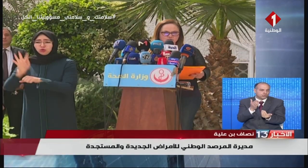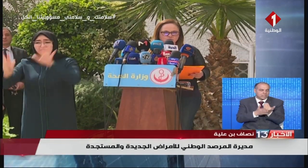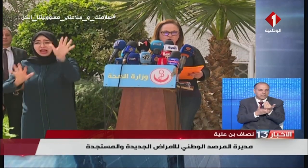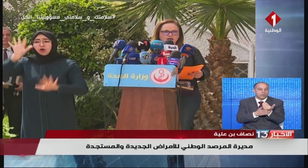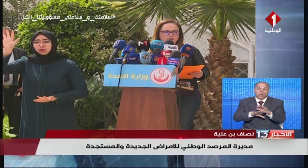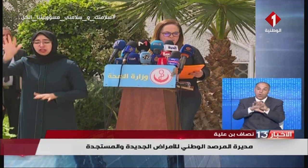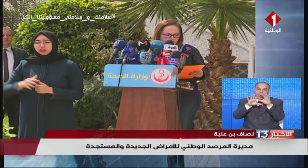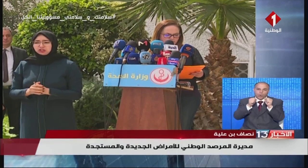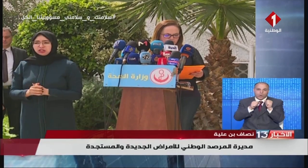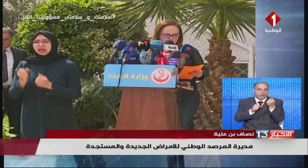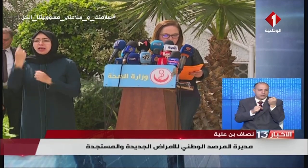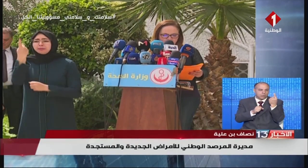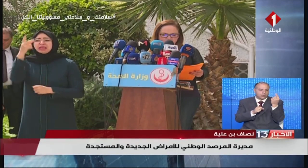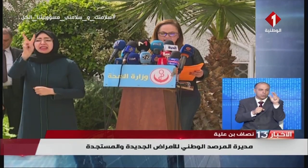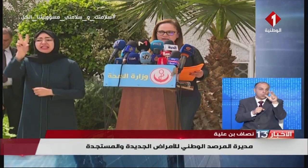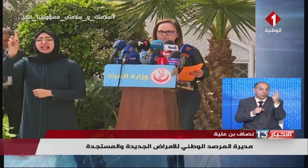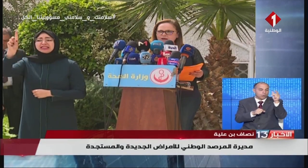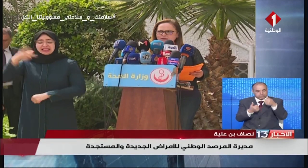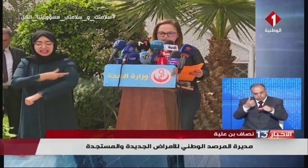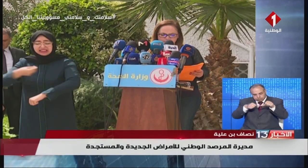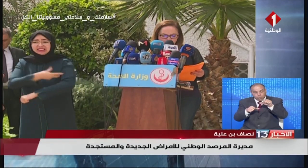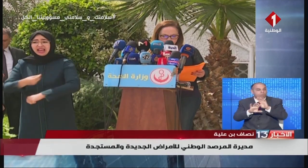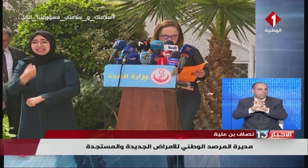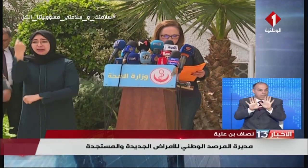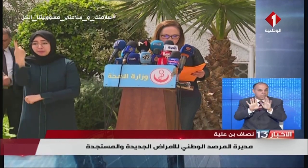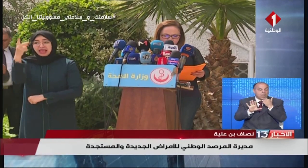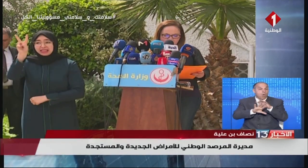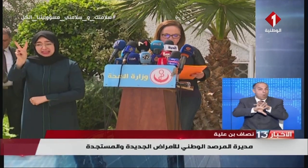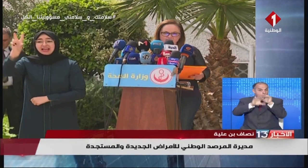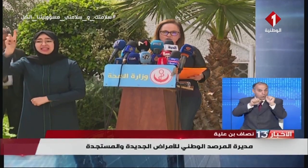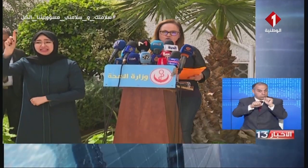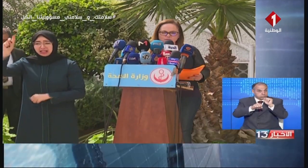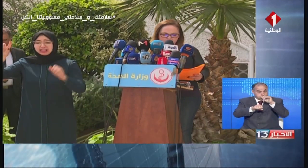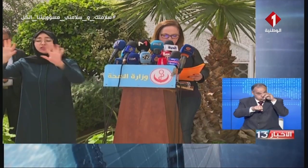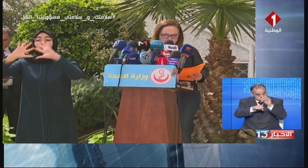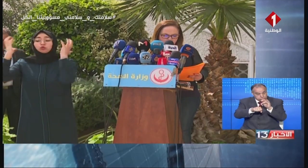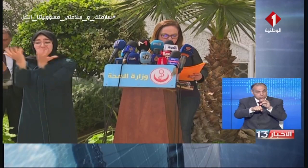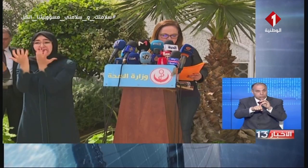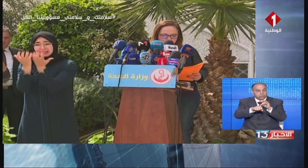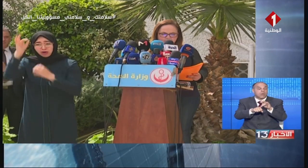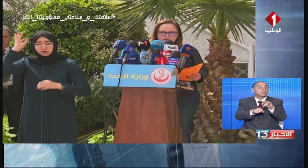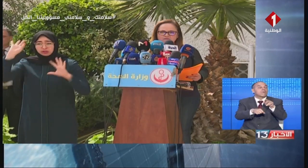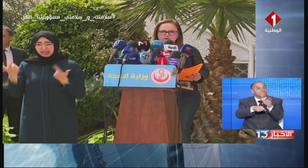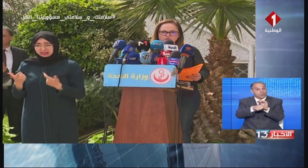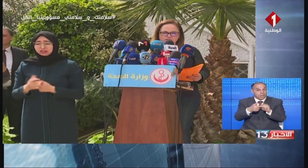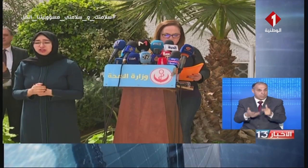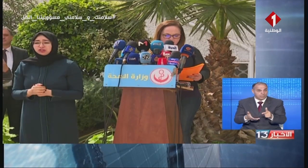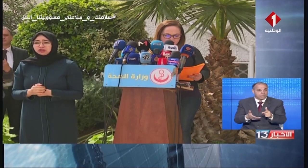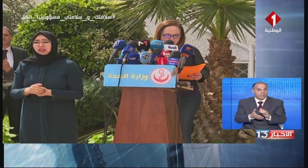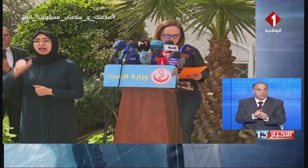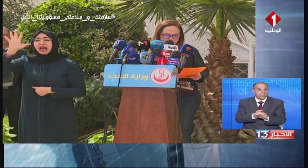من مجموع 132 تحليل مخبري، ليصبح العدد الجملي للمصابين بهذا